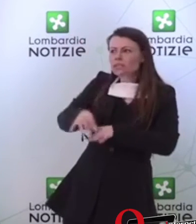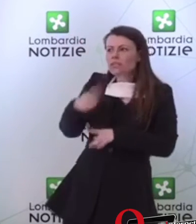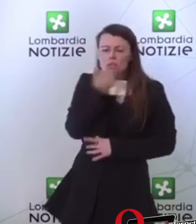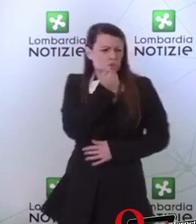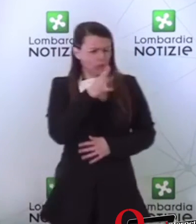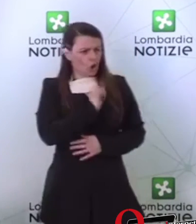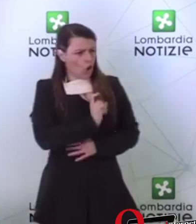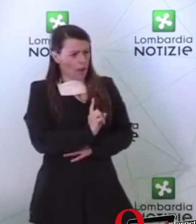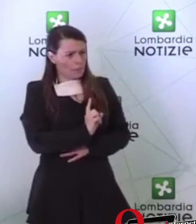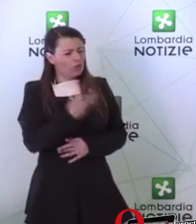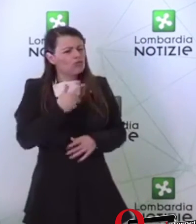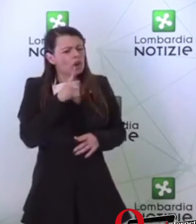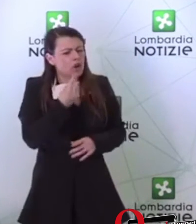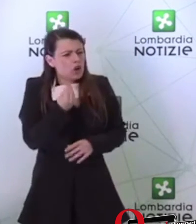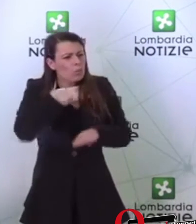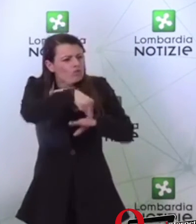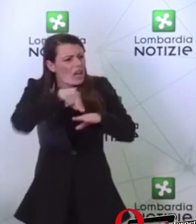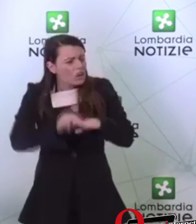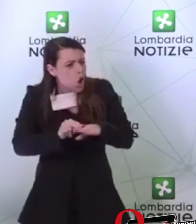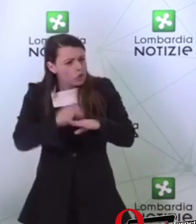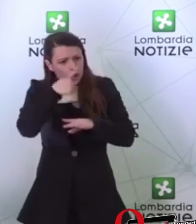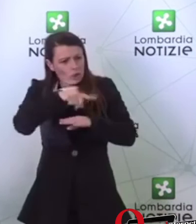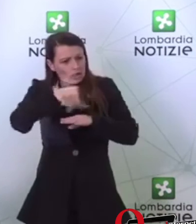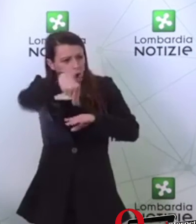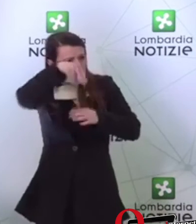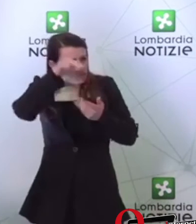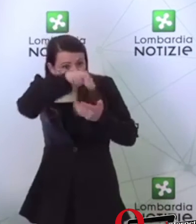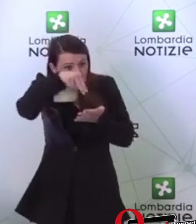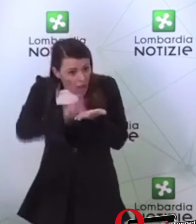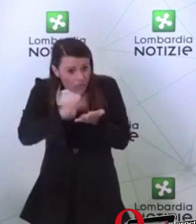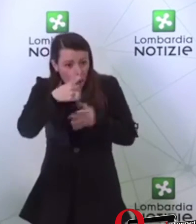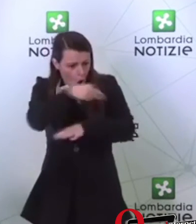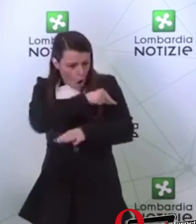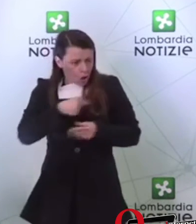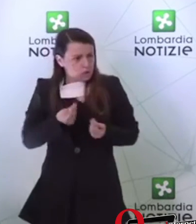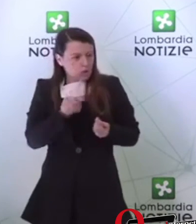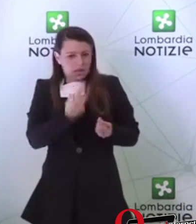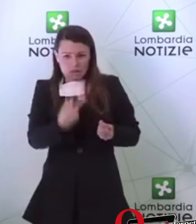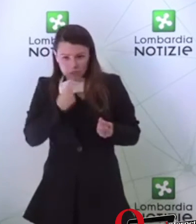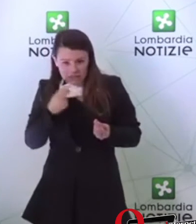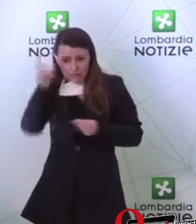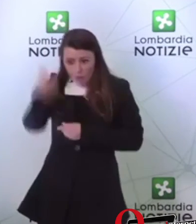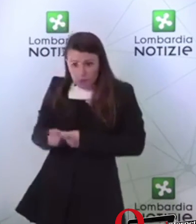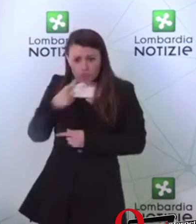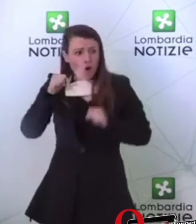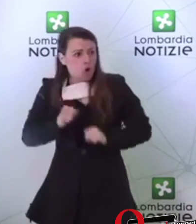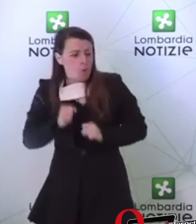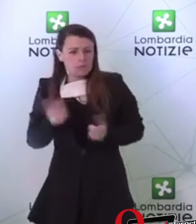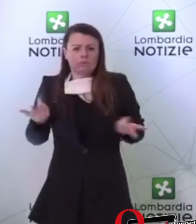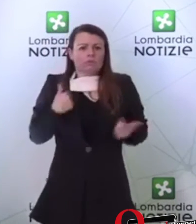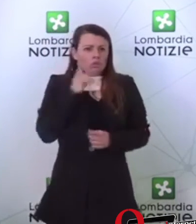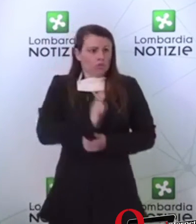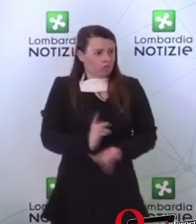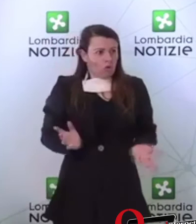scusi, non ho capito, ci sarebbe un cerotto, sì, che ci dice... Se uno, non lo so, sono questioni...